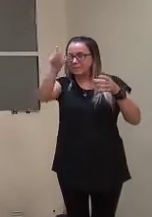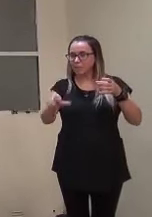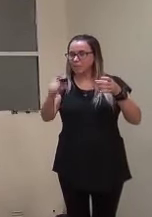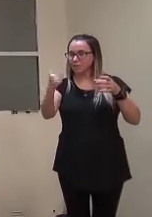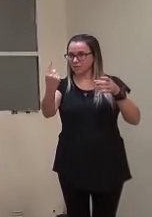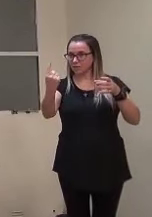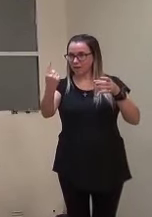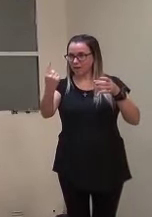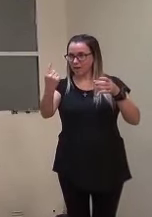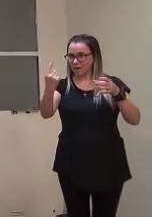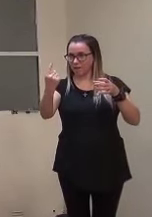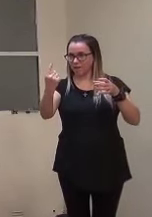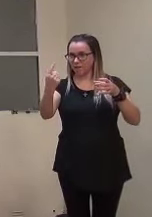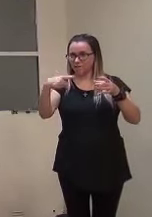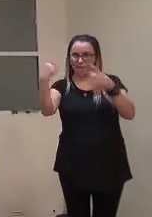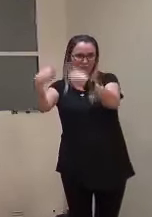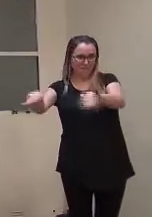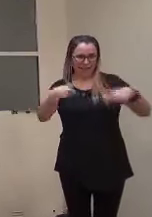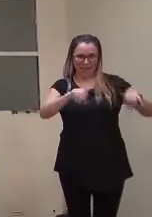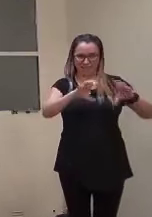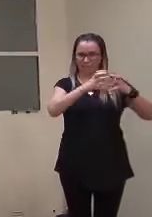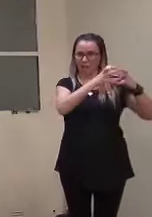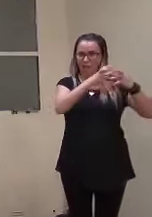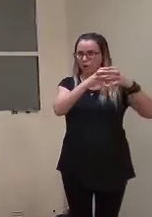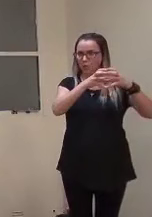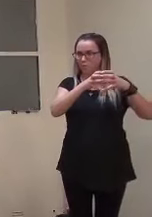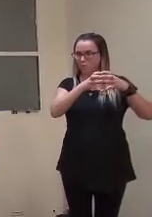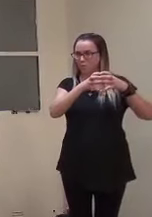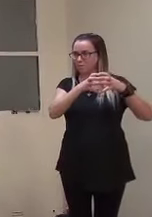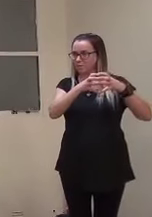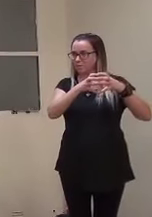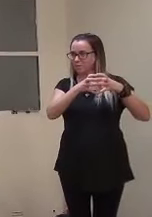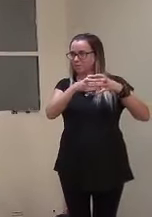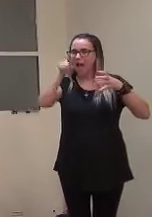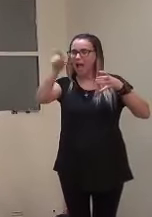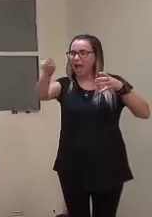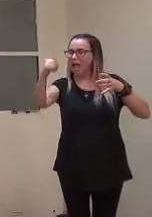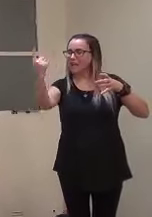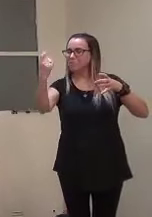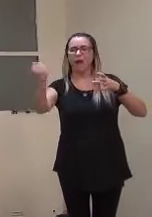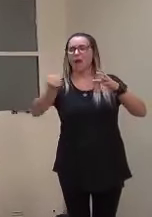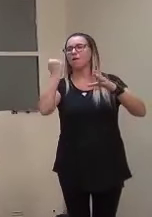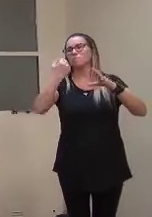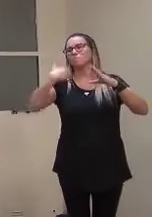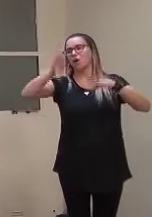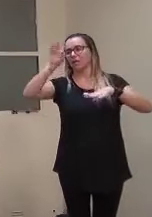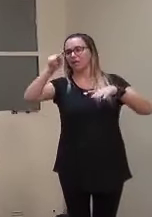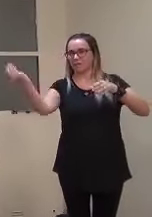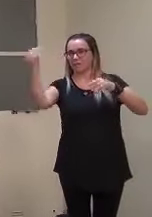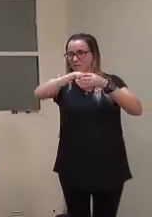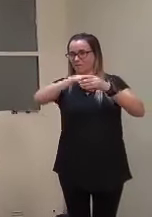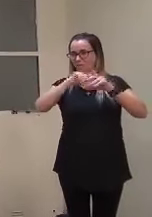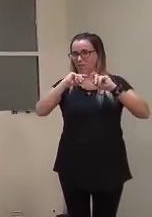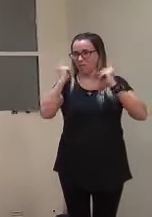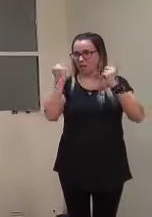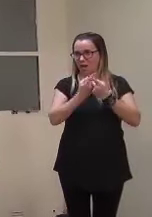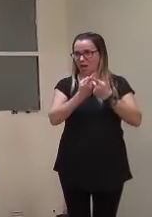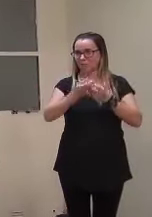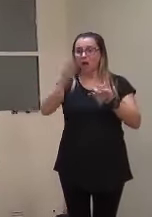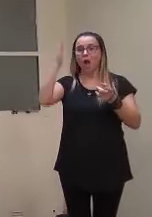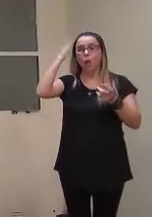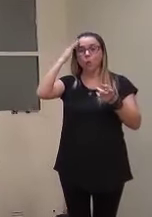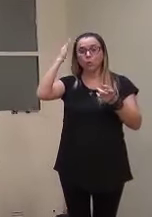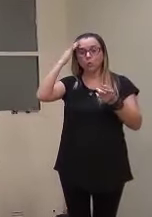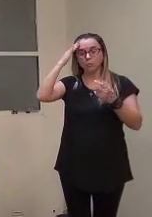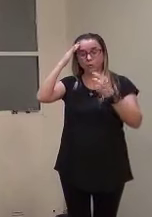es excepcional y dad la micropolítica del aula quiere traer a la cultura y